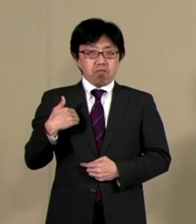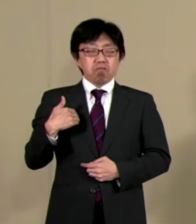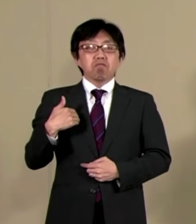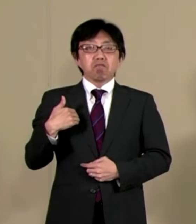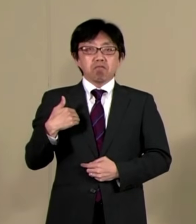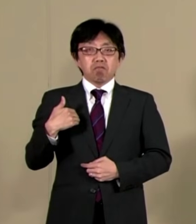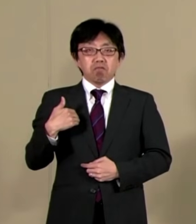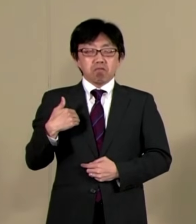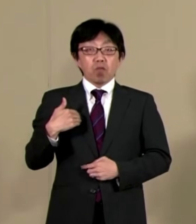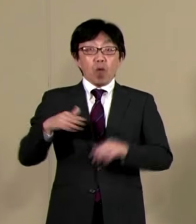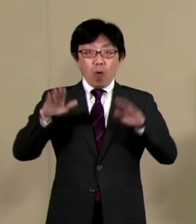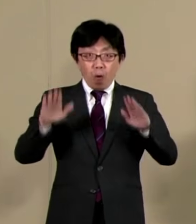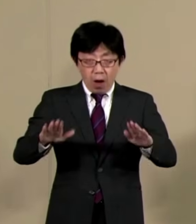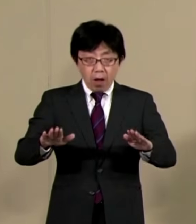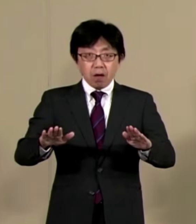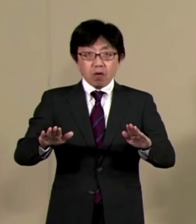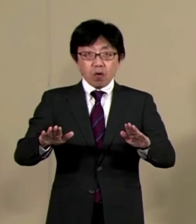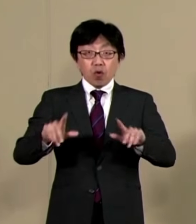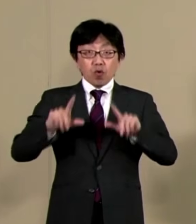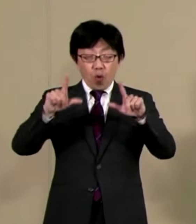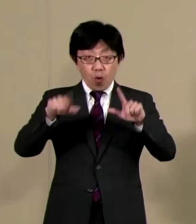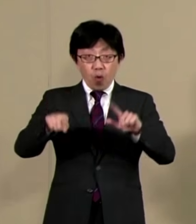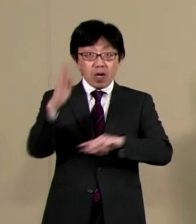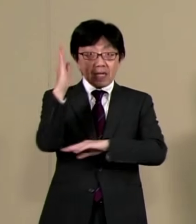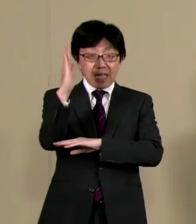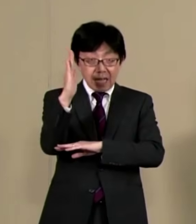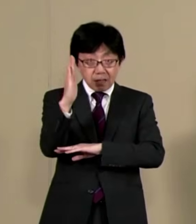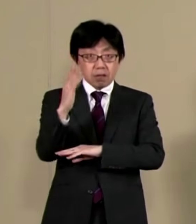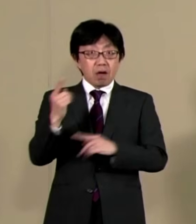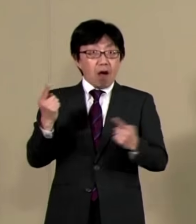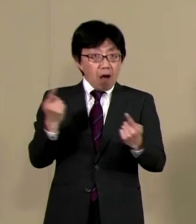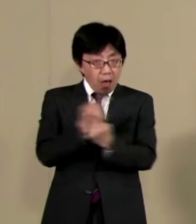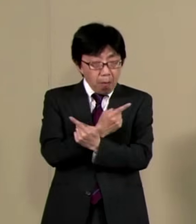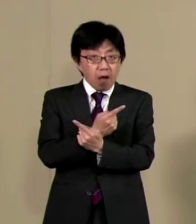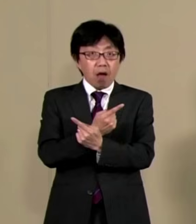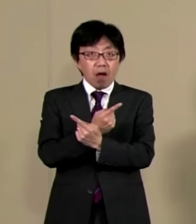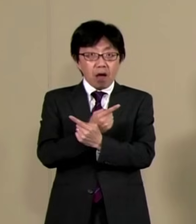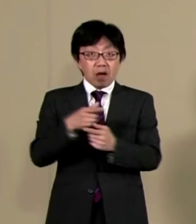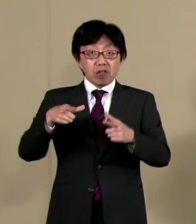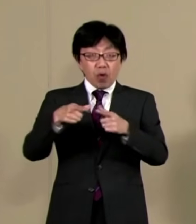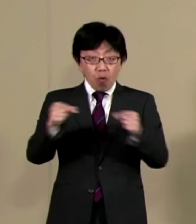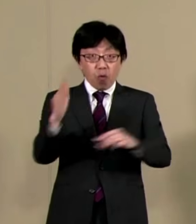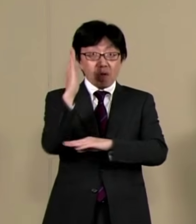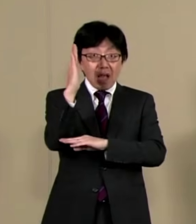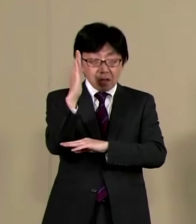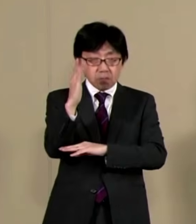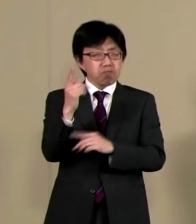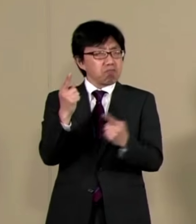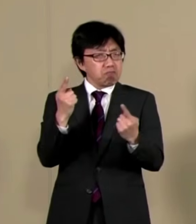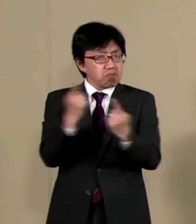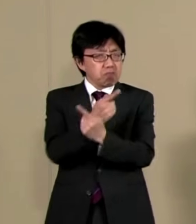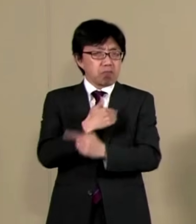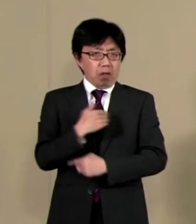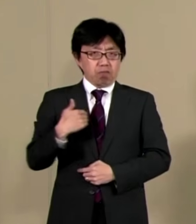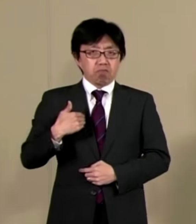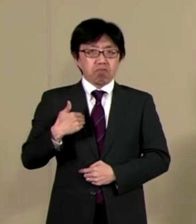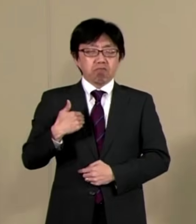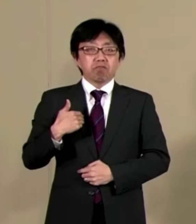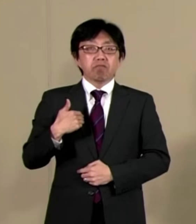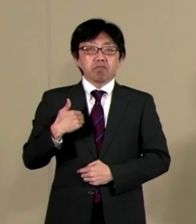何よりも今回東京の政治が変われば日本の政治が変わり